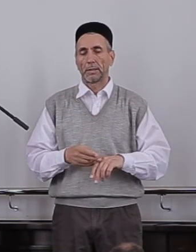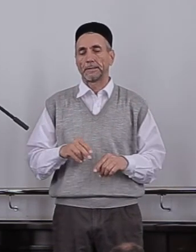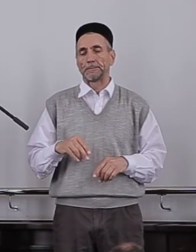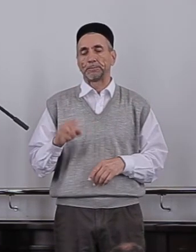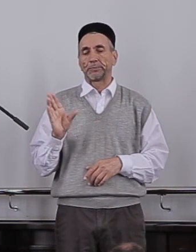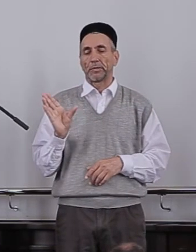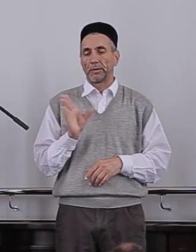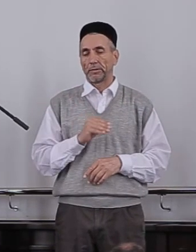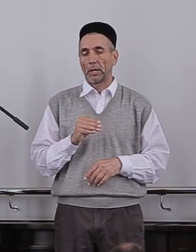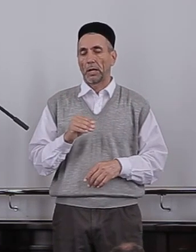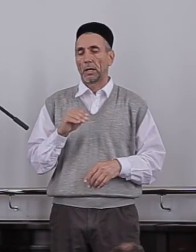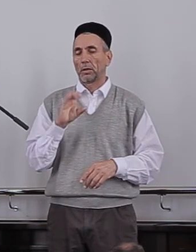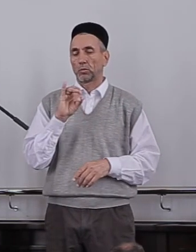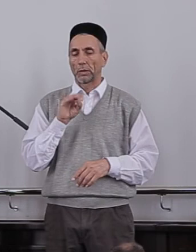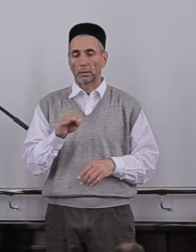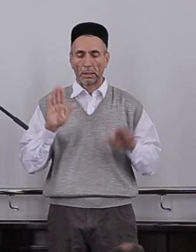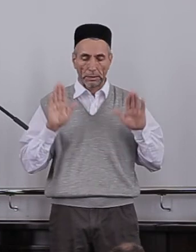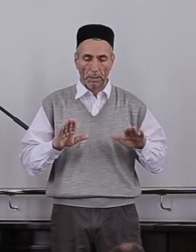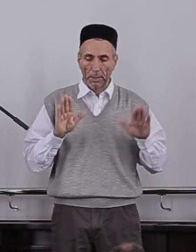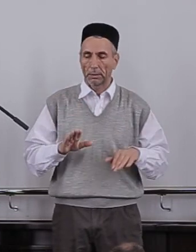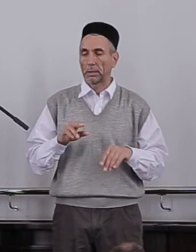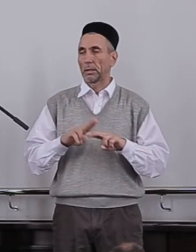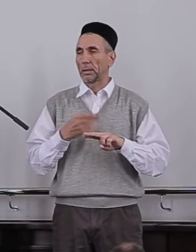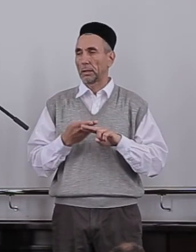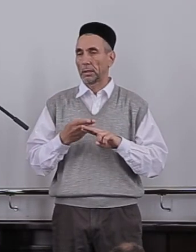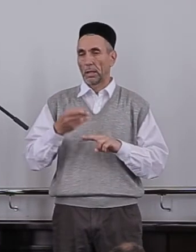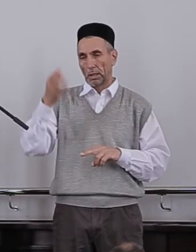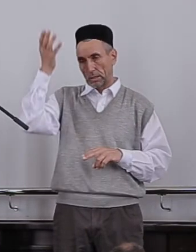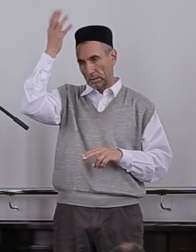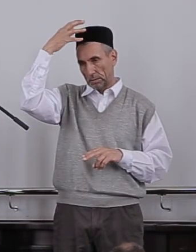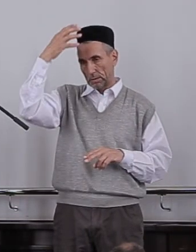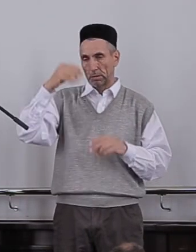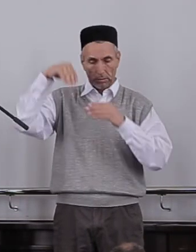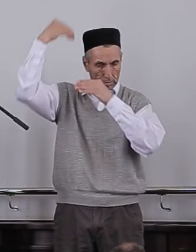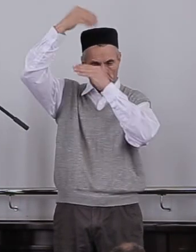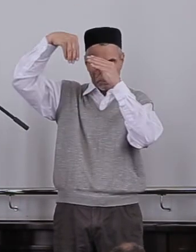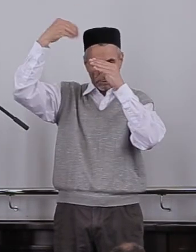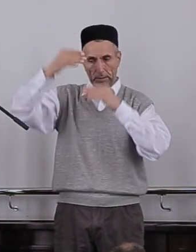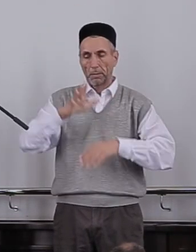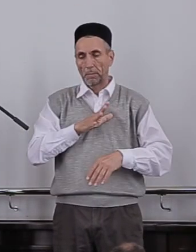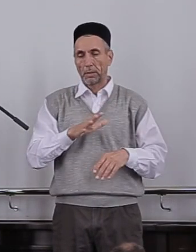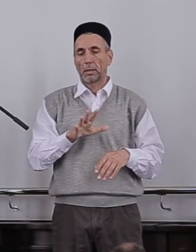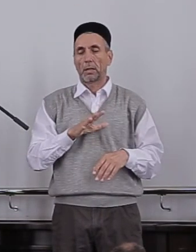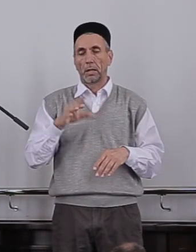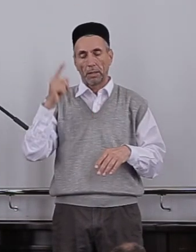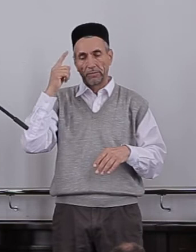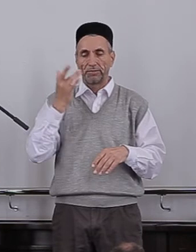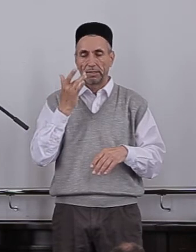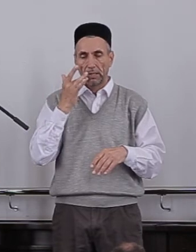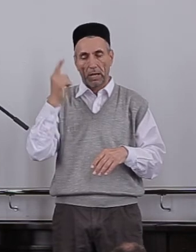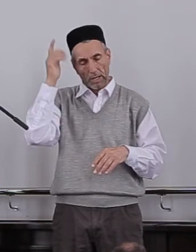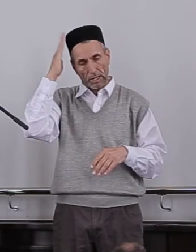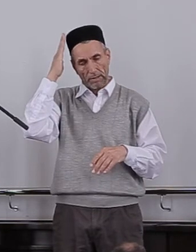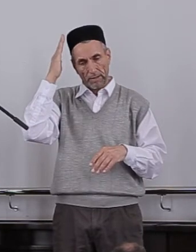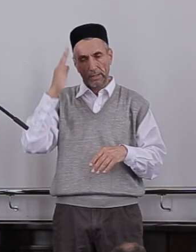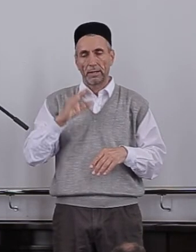peygamberimizin sünneti mütterbiyatı geçmiş, hem de namaz okuganda peygamber sallallahu aleyhi ve sellem tövbe teyken, ikinci almasın giyen, yani başında eğilir mi olan? Çünkü